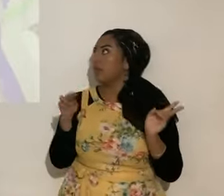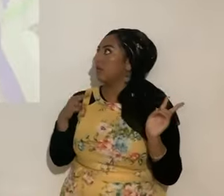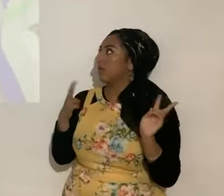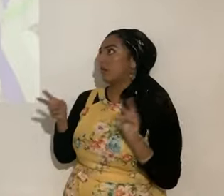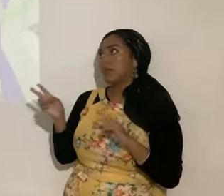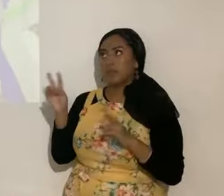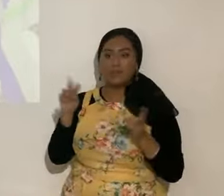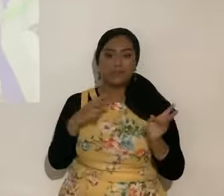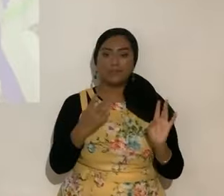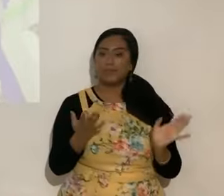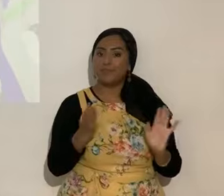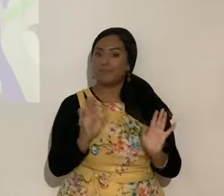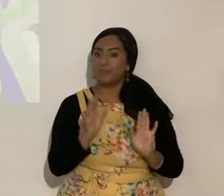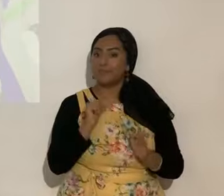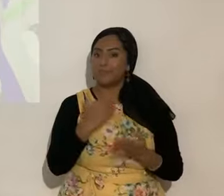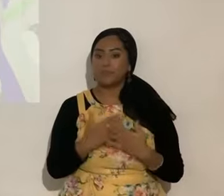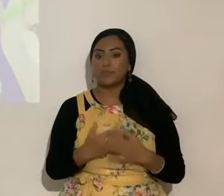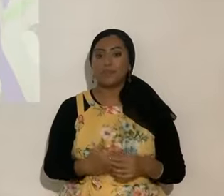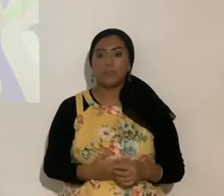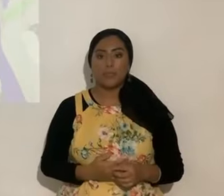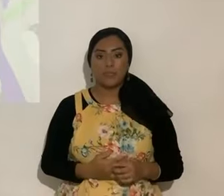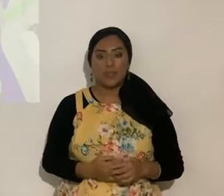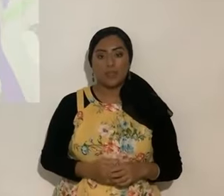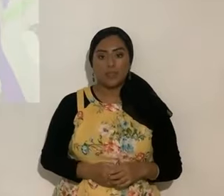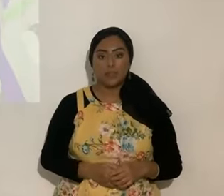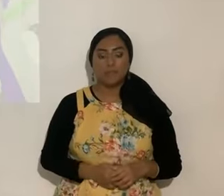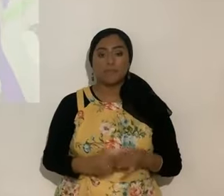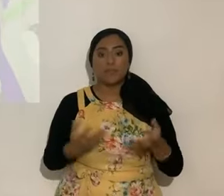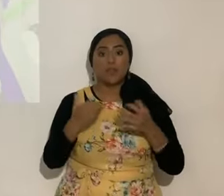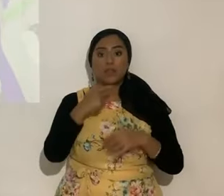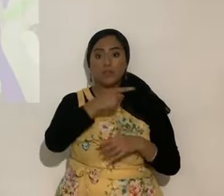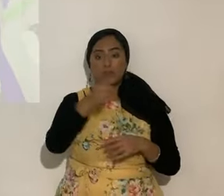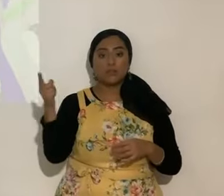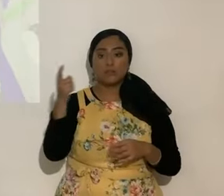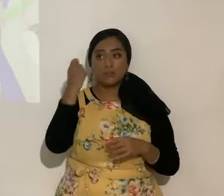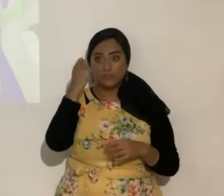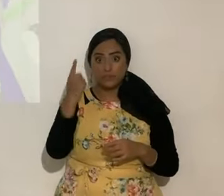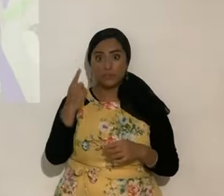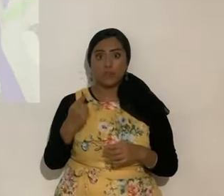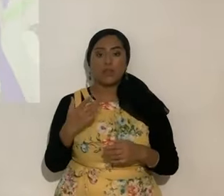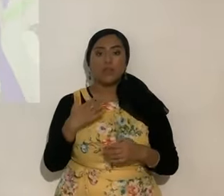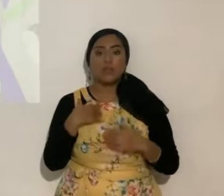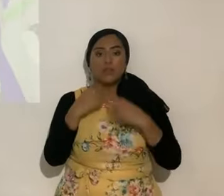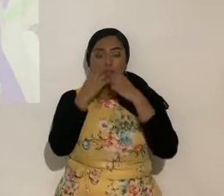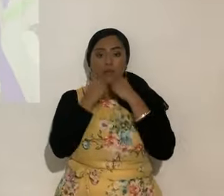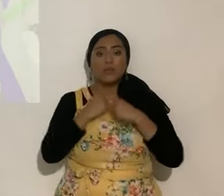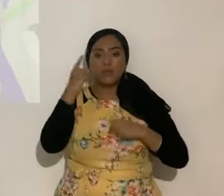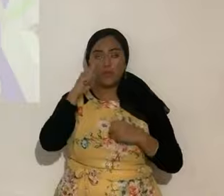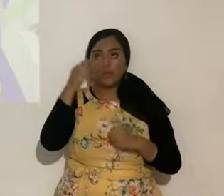como perdidos, entonces, a ver, quiero que entiendan, mi celo, por el eterno,